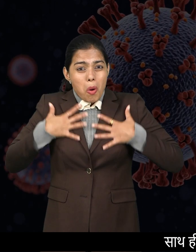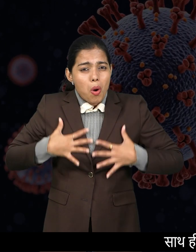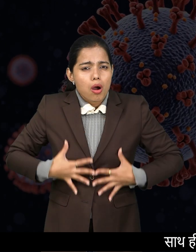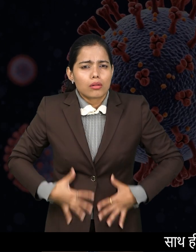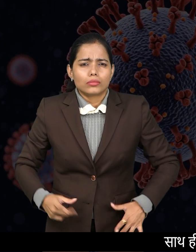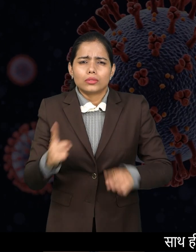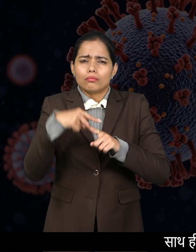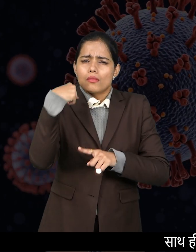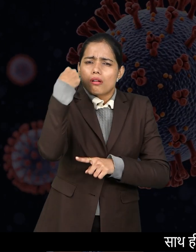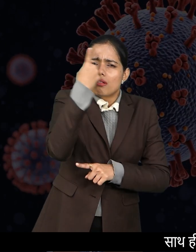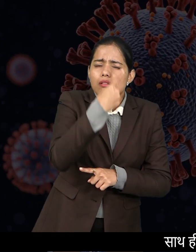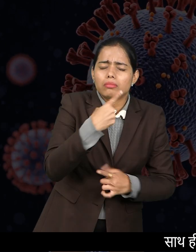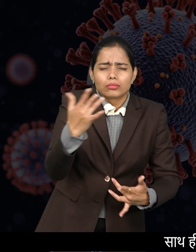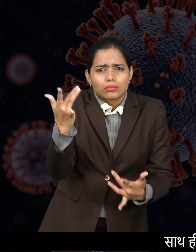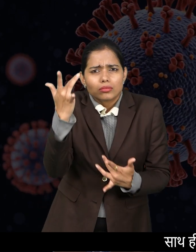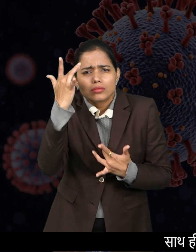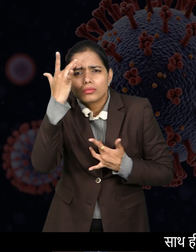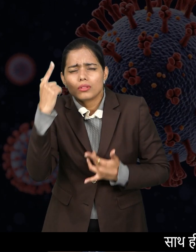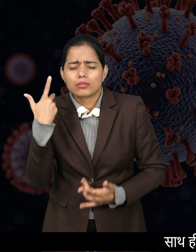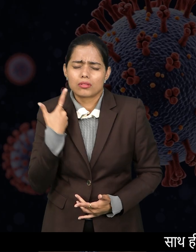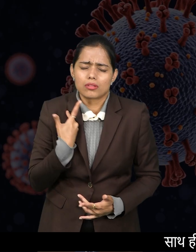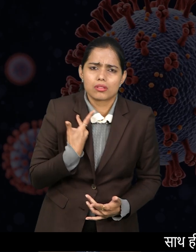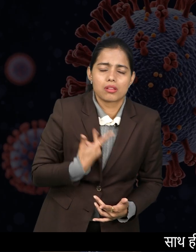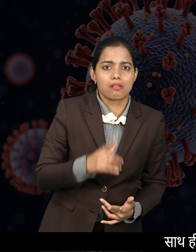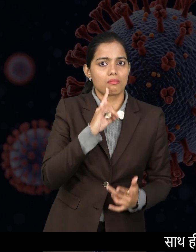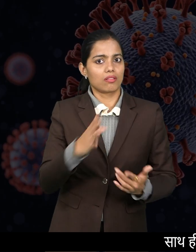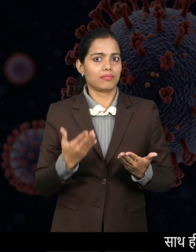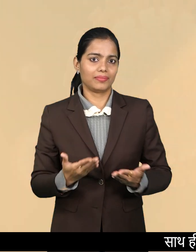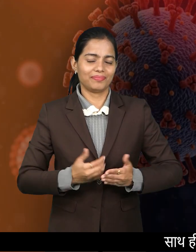साथ ही बुखार और थकान भी होती है।